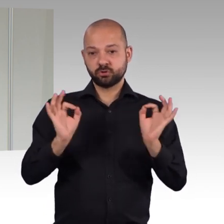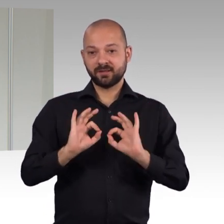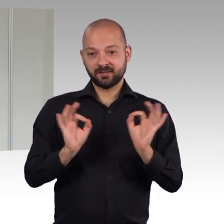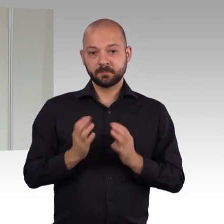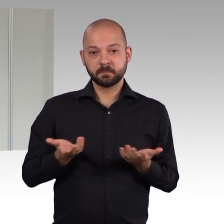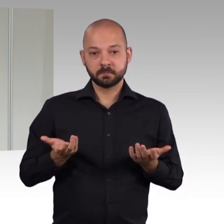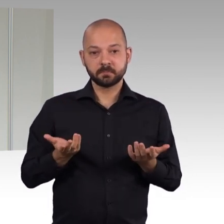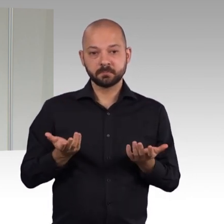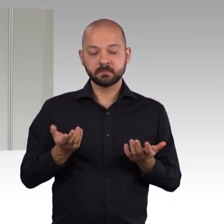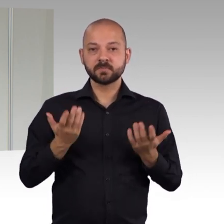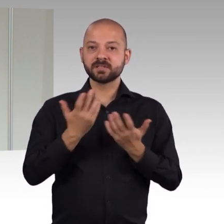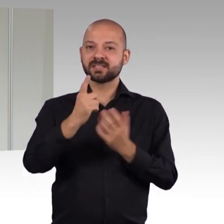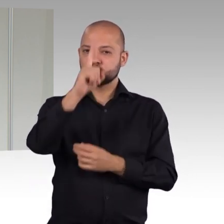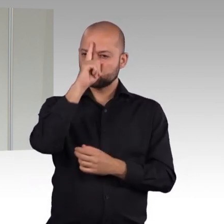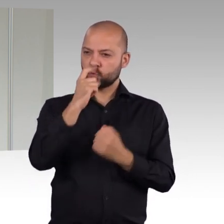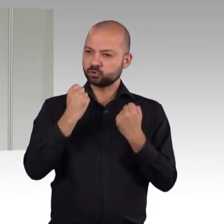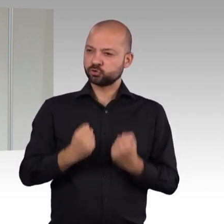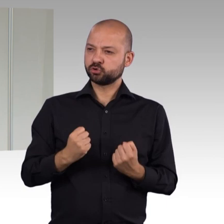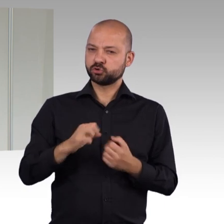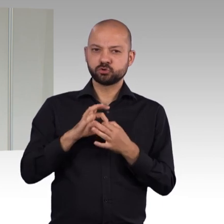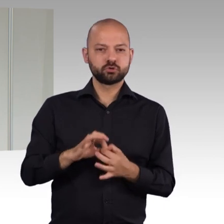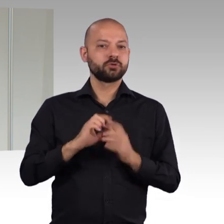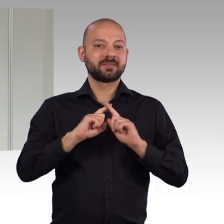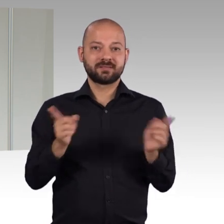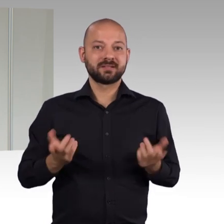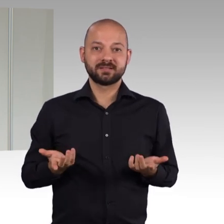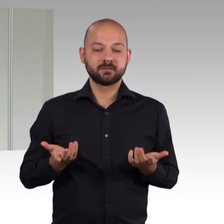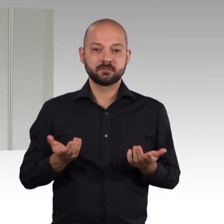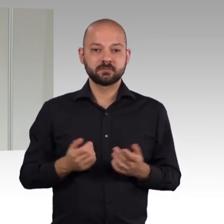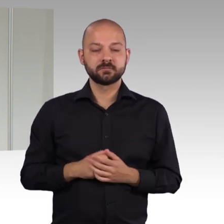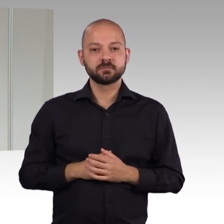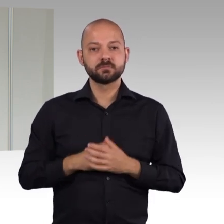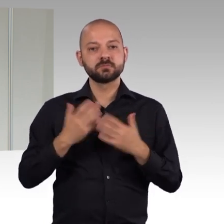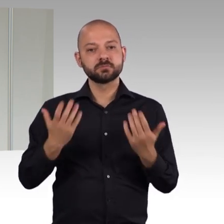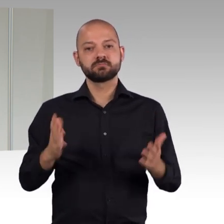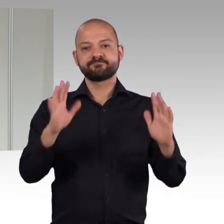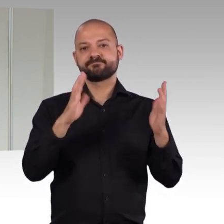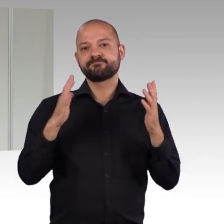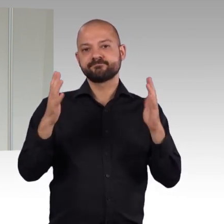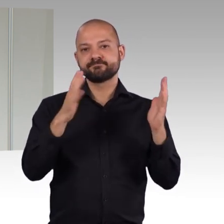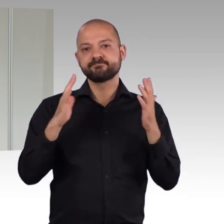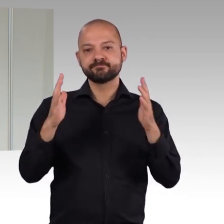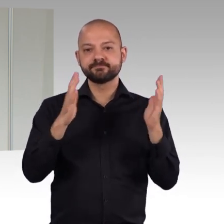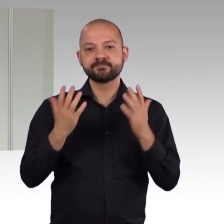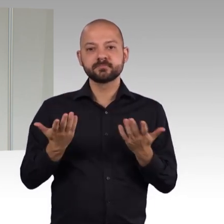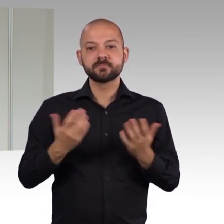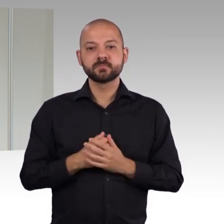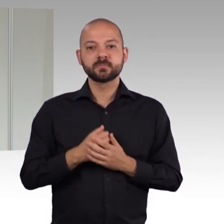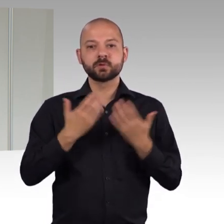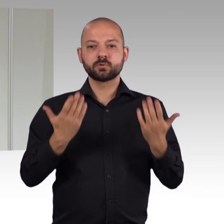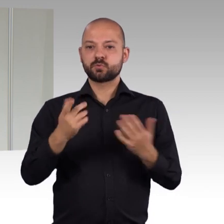Bündnisverteidigung befähigt ist. Das ist ihr grundgesetzlicher Auftrag. Unsere Soldaten leisten ihren Eid